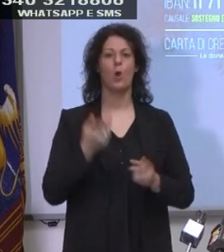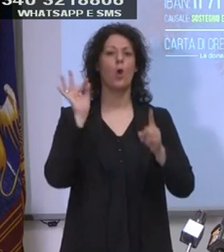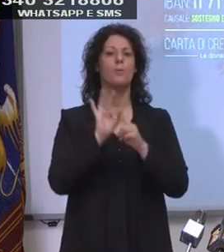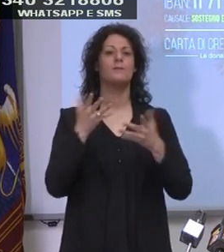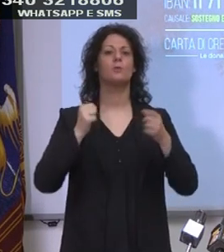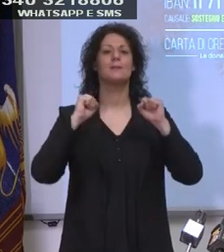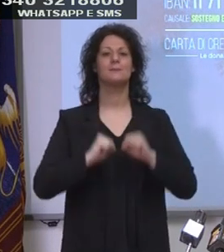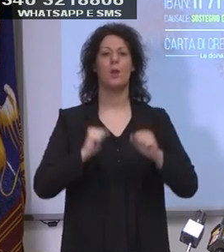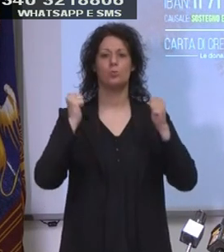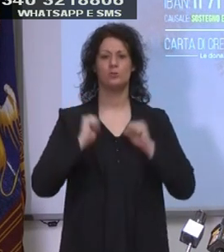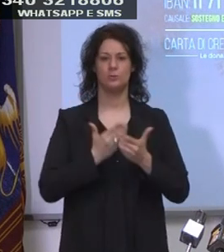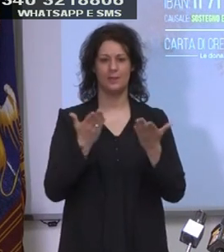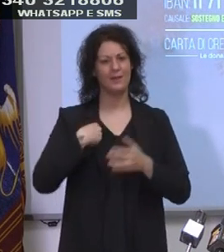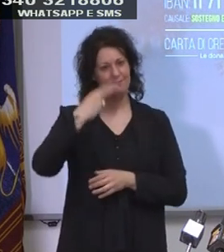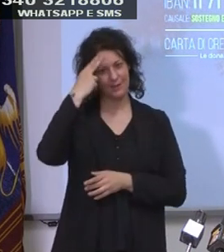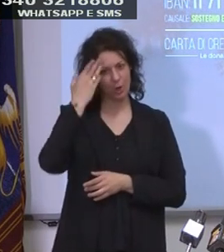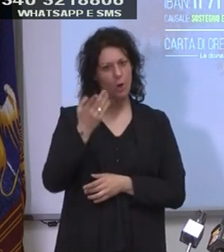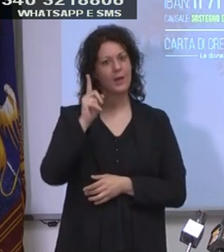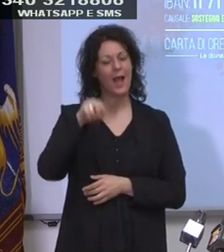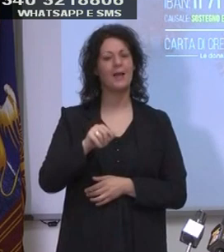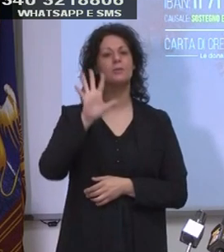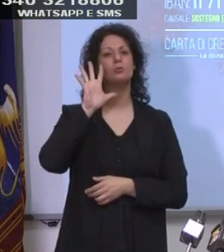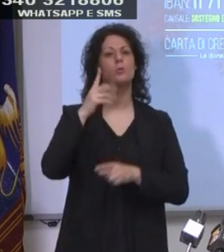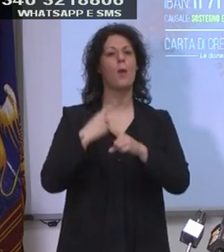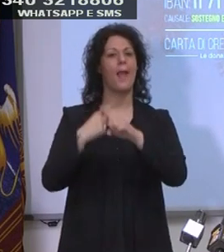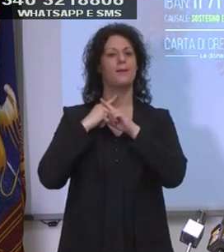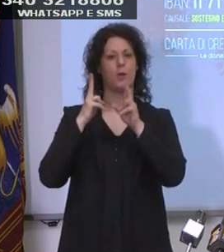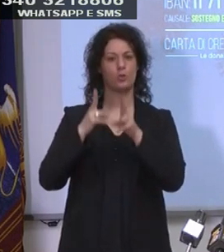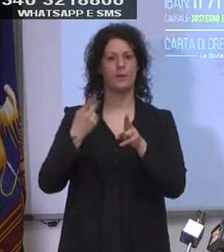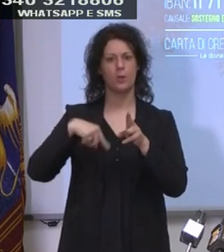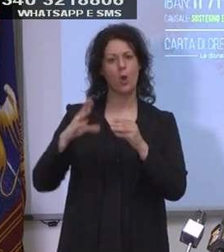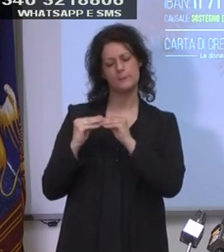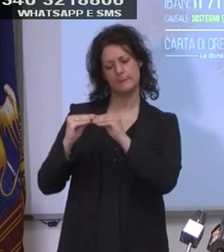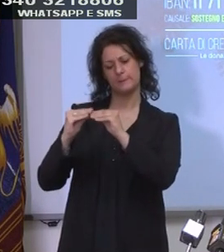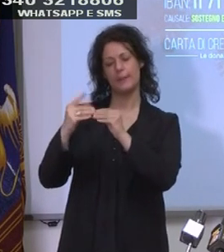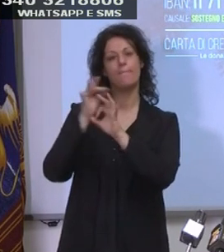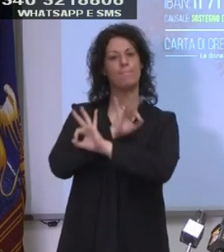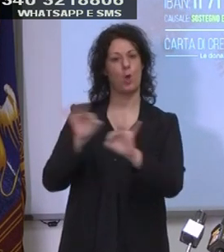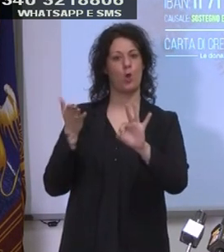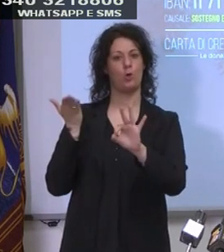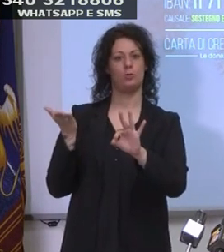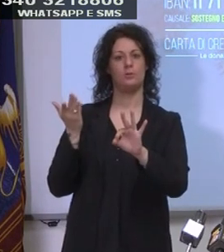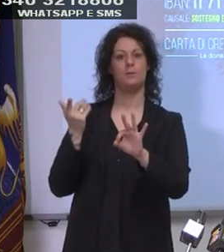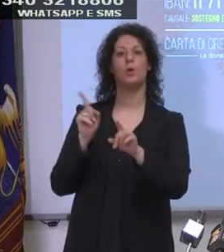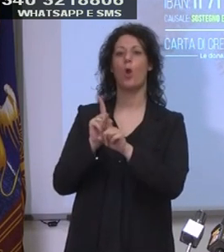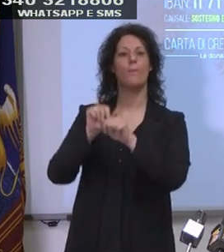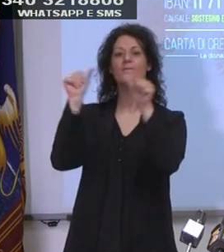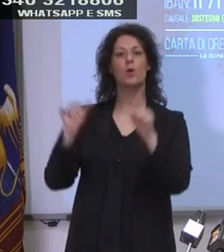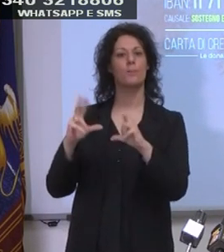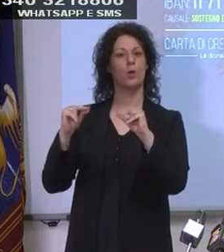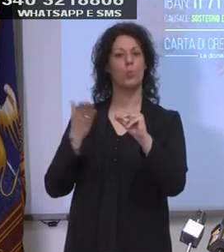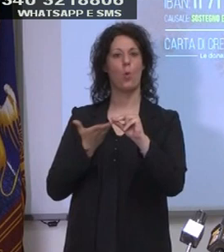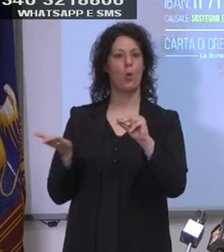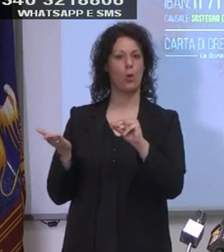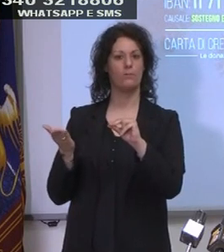rende che abbiamo aperto 5 ospedali chiusi e abbiamo allestiti con letti, postazioni come fossero ospedali nuovi, quindi abbiamo